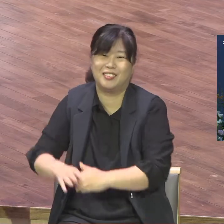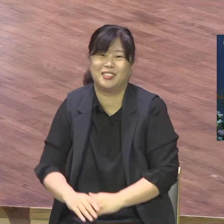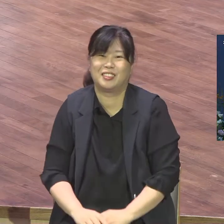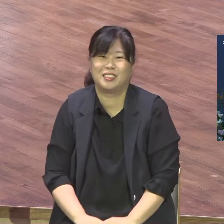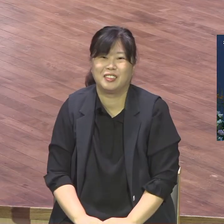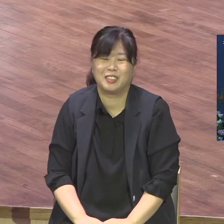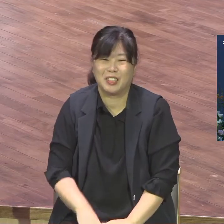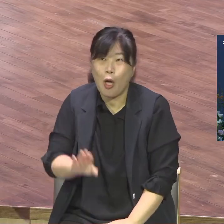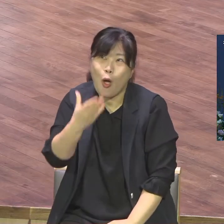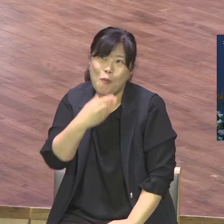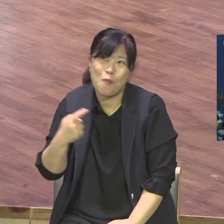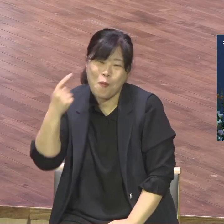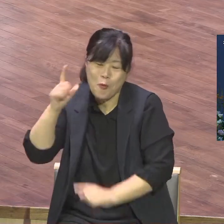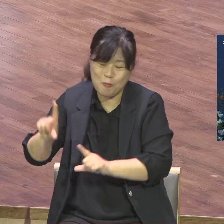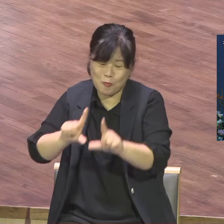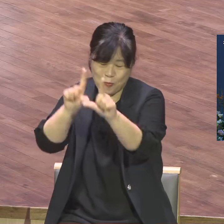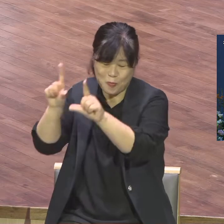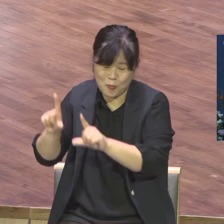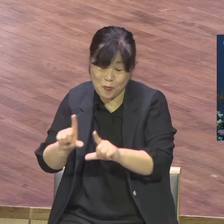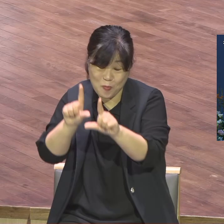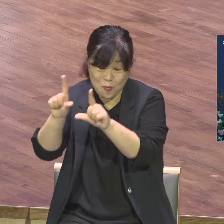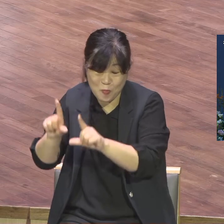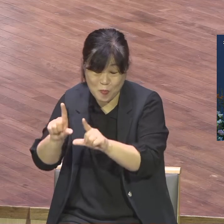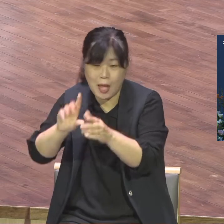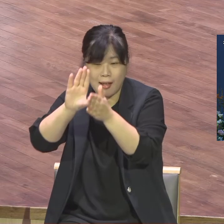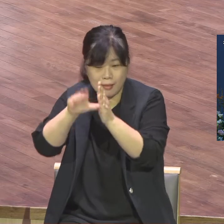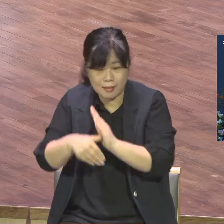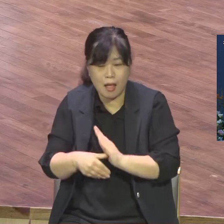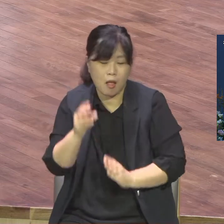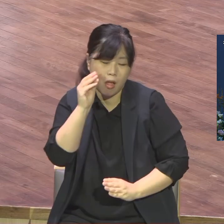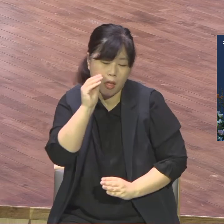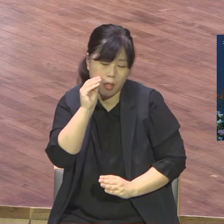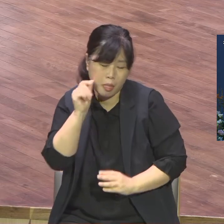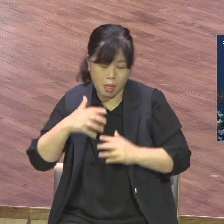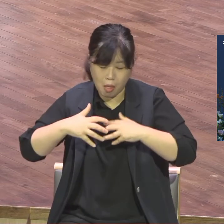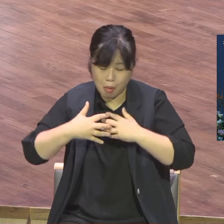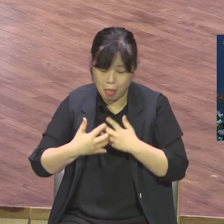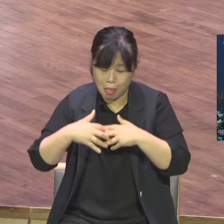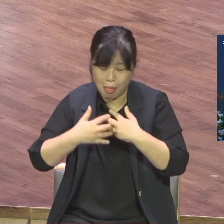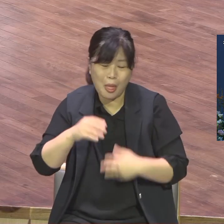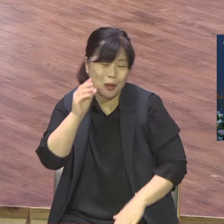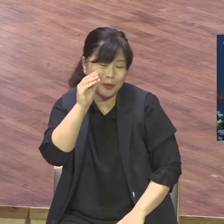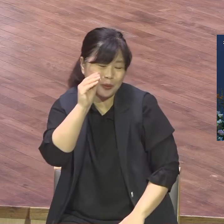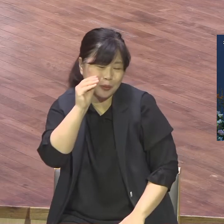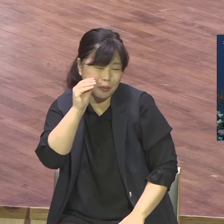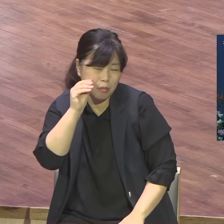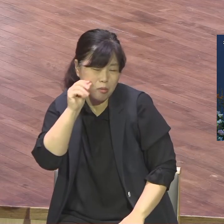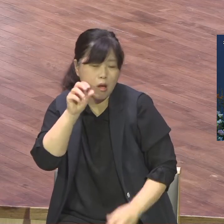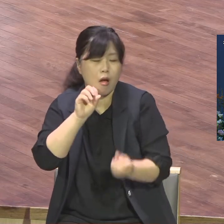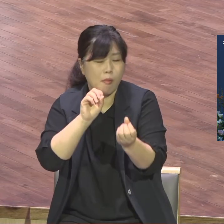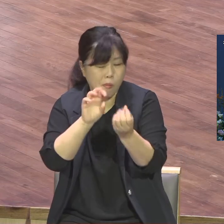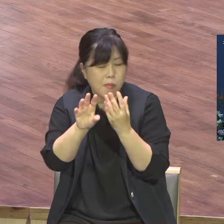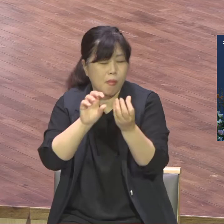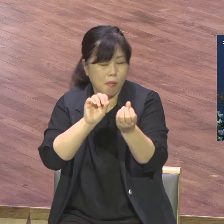톱니바퀴가 착착착착 이렇게 막 그냥 맞아가 돌아가듯이 놀랍게도